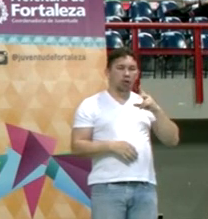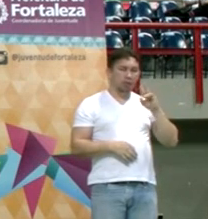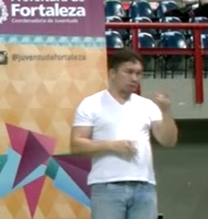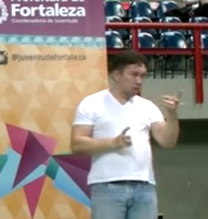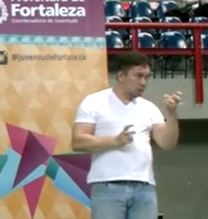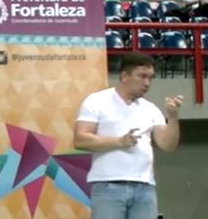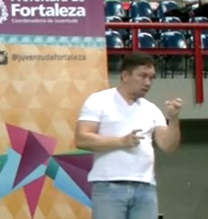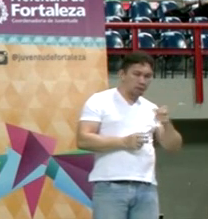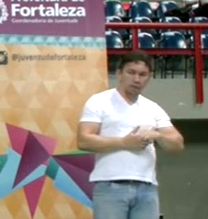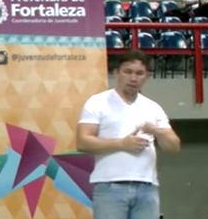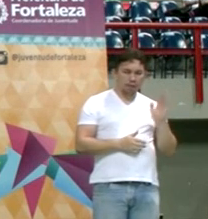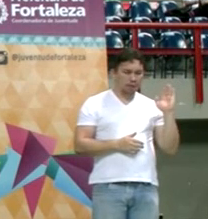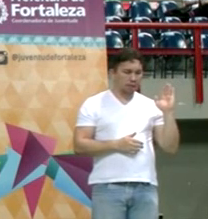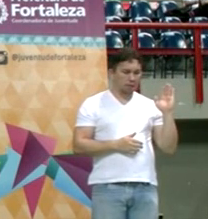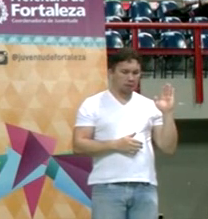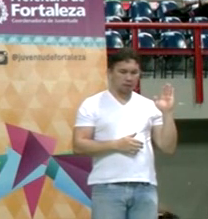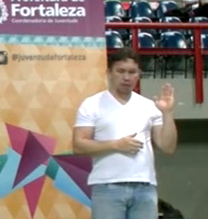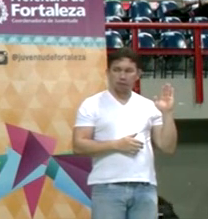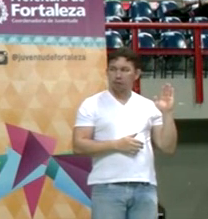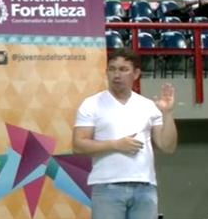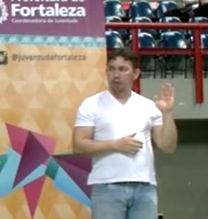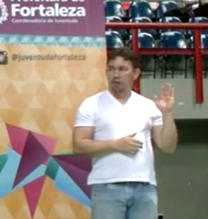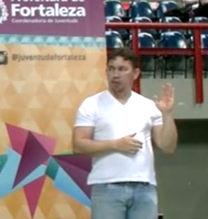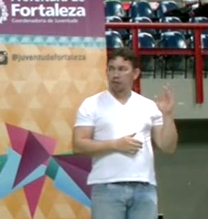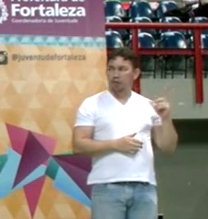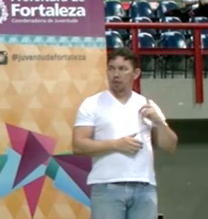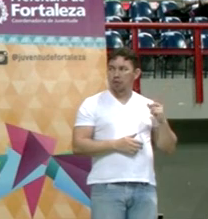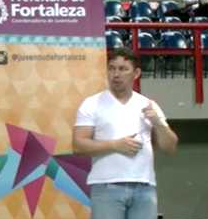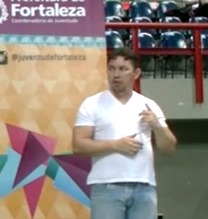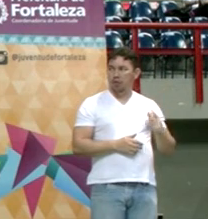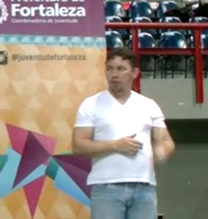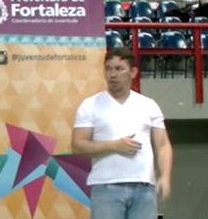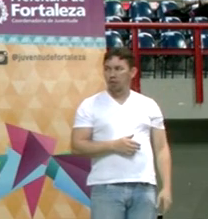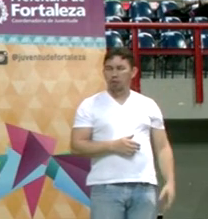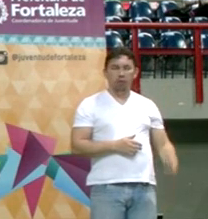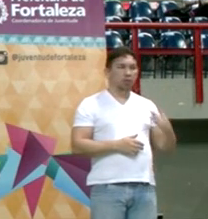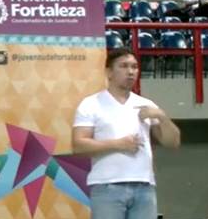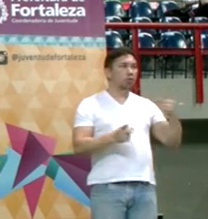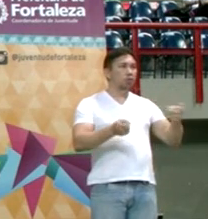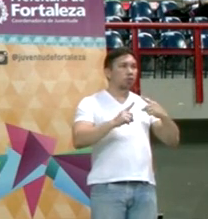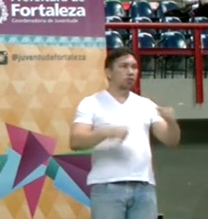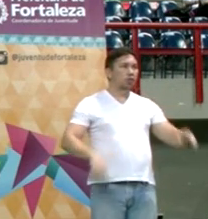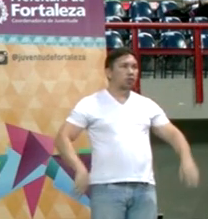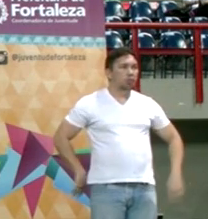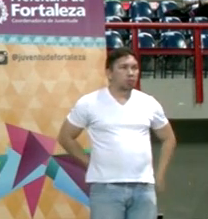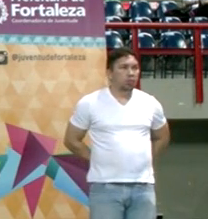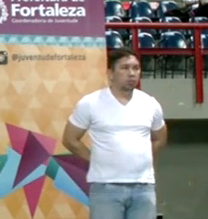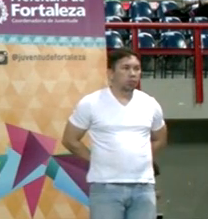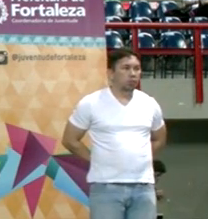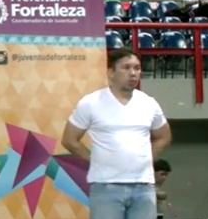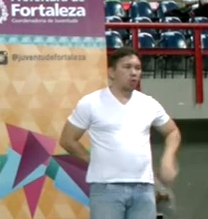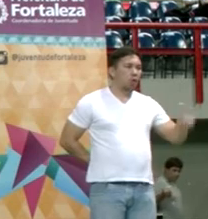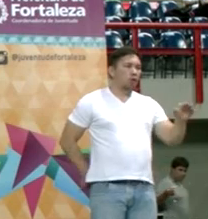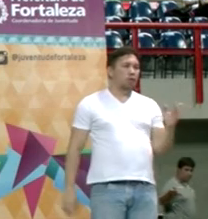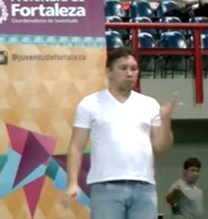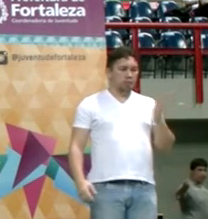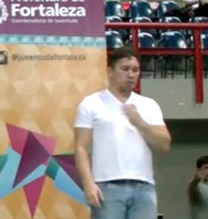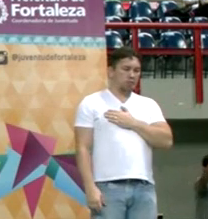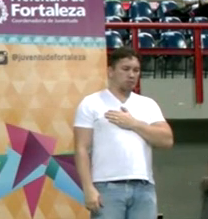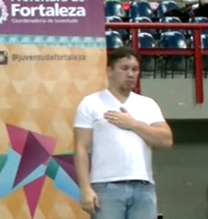vai notar. Então ele ficava com a mão aqui e quando ele ia escutar o hino ou fazer alguma coisa, ó, a mão para trás. A mão para trás ou a mão no